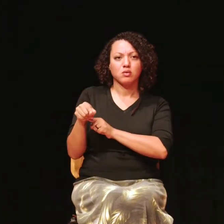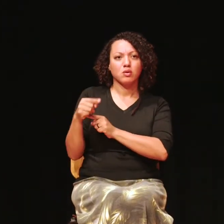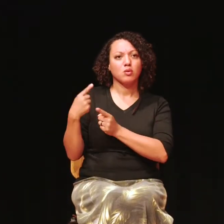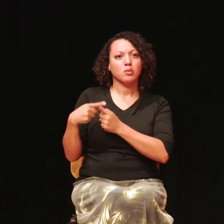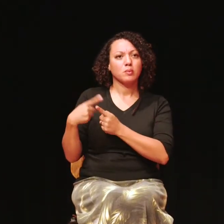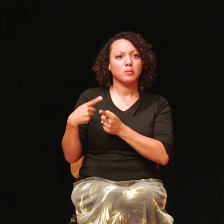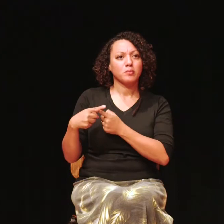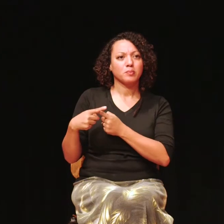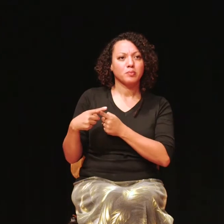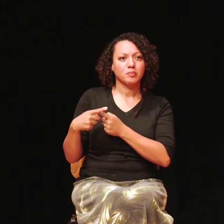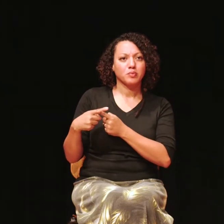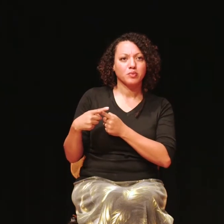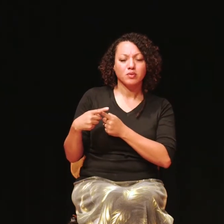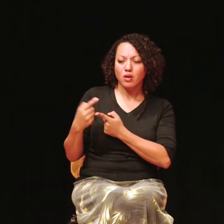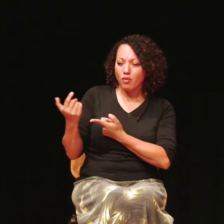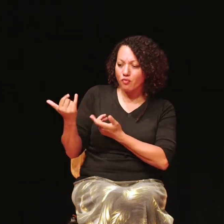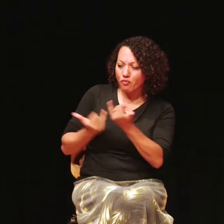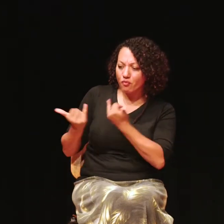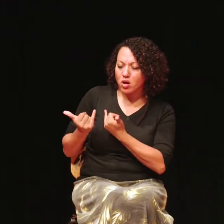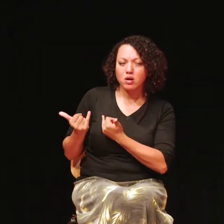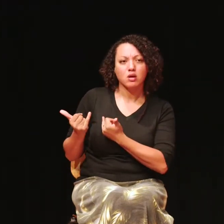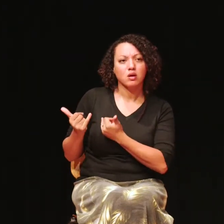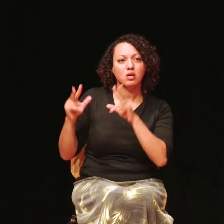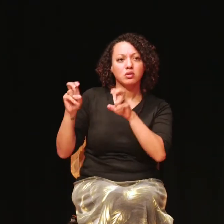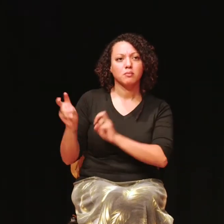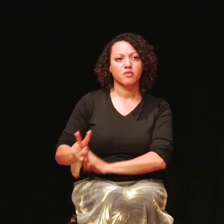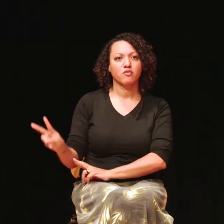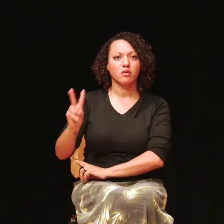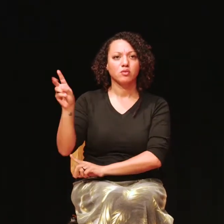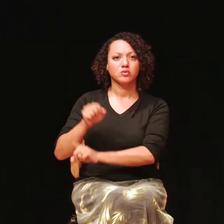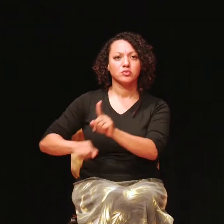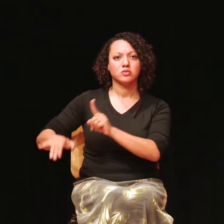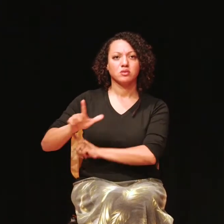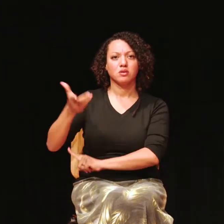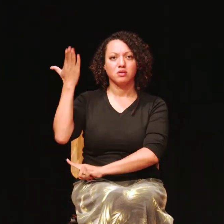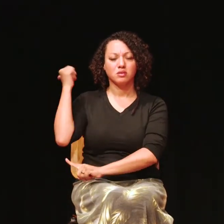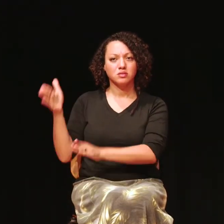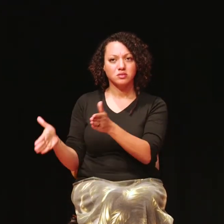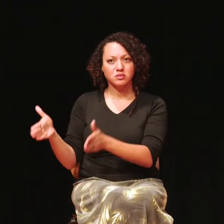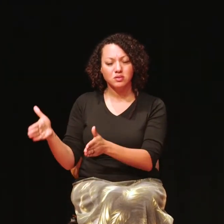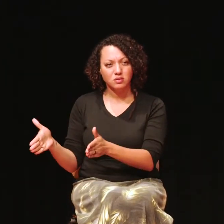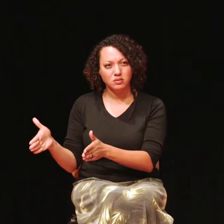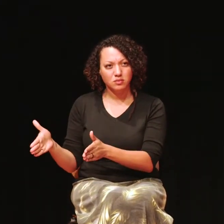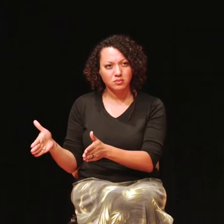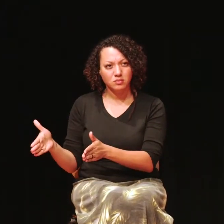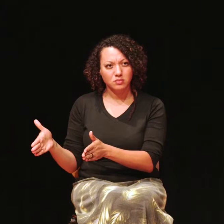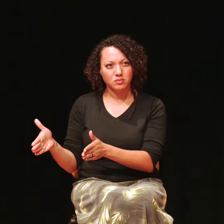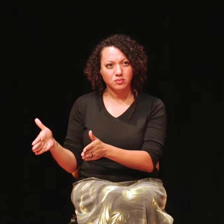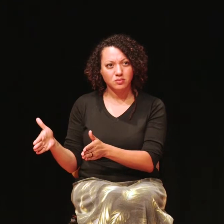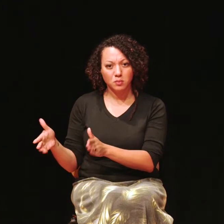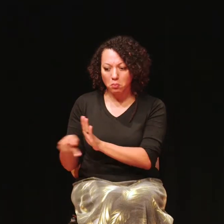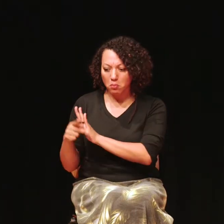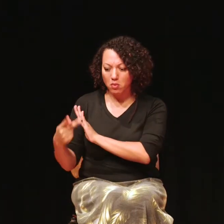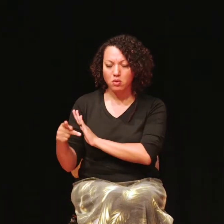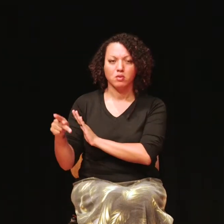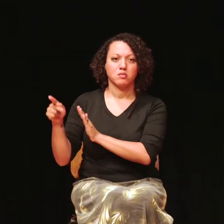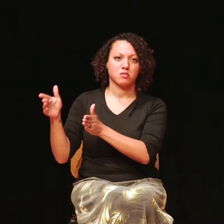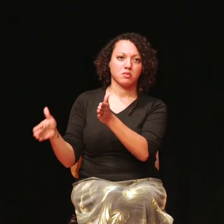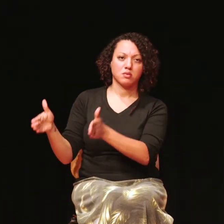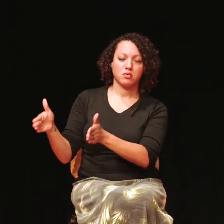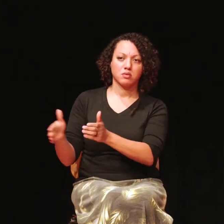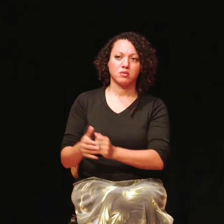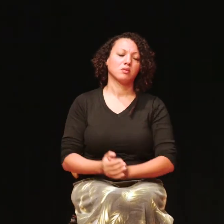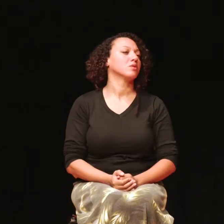nos diz algo sobre os valores daquela sociedade, enquanto são valores daquela sociedade.